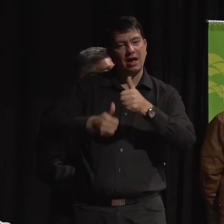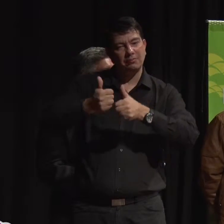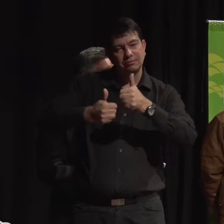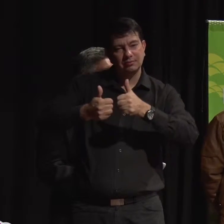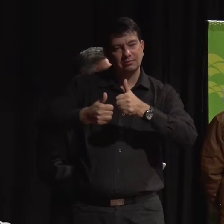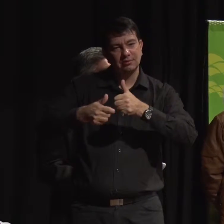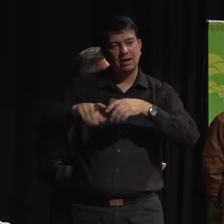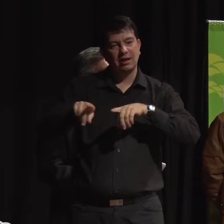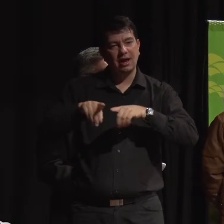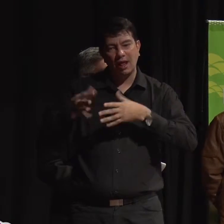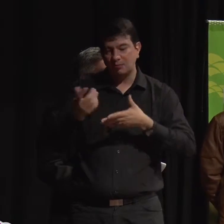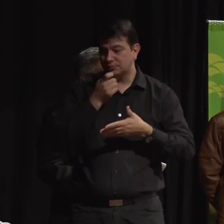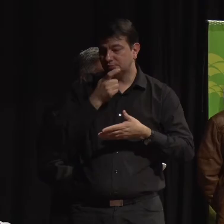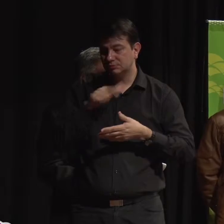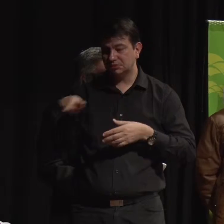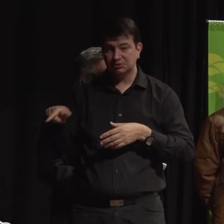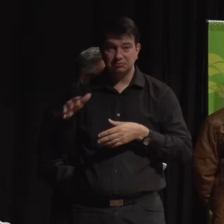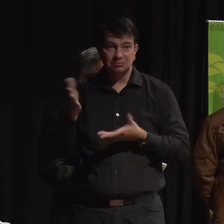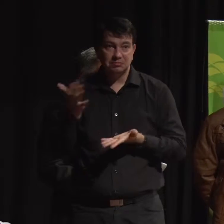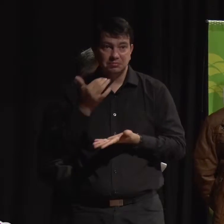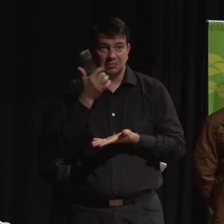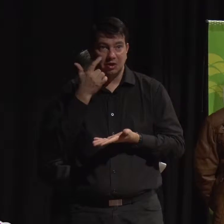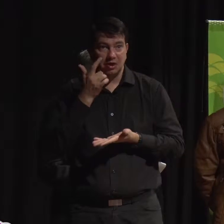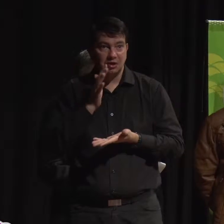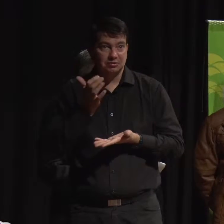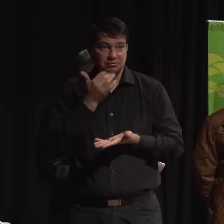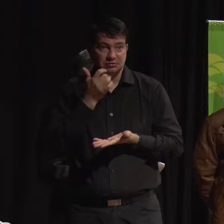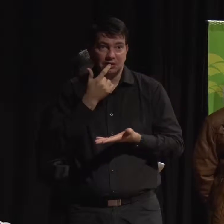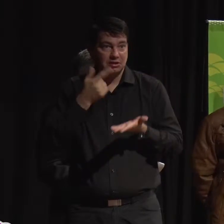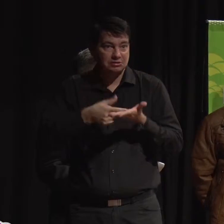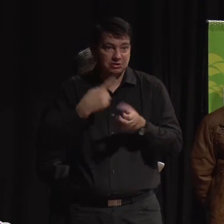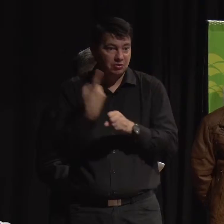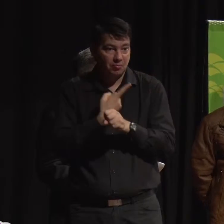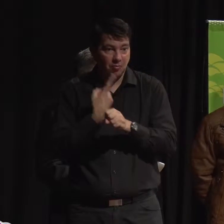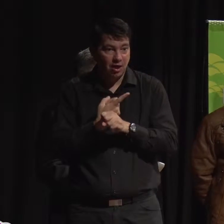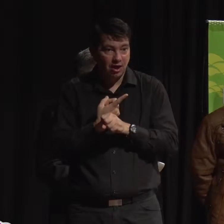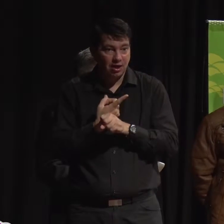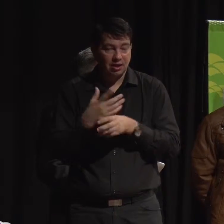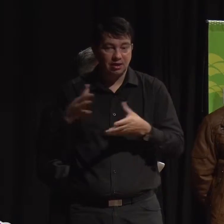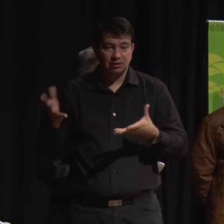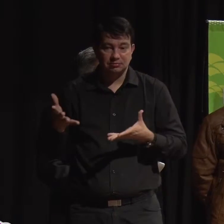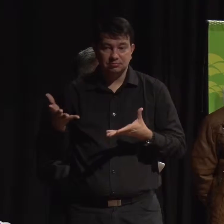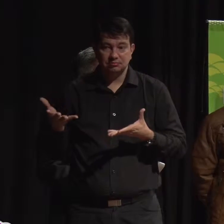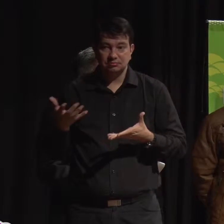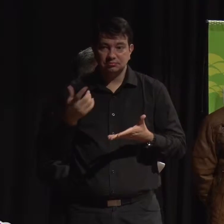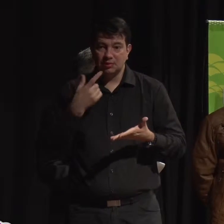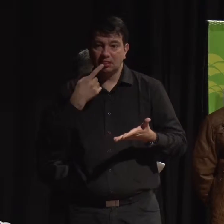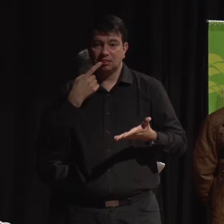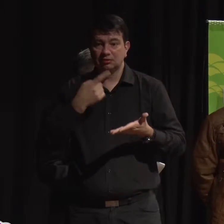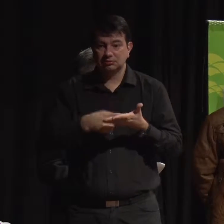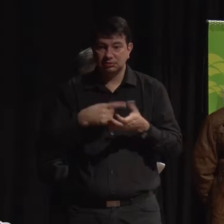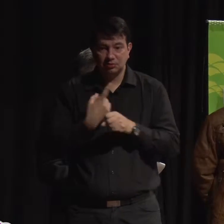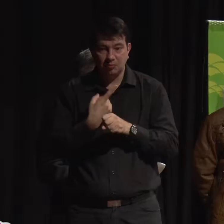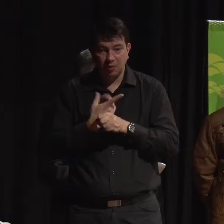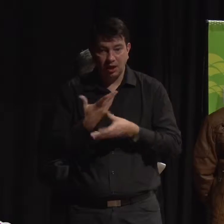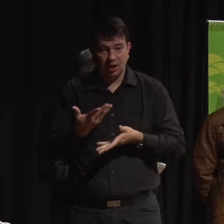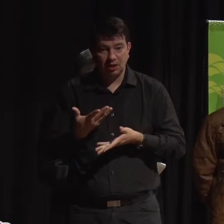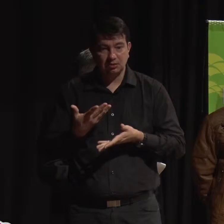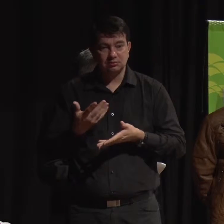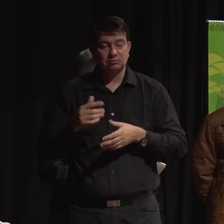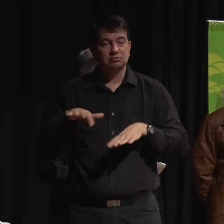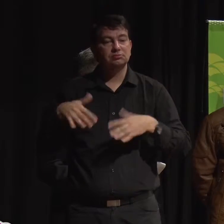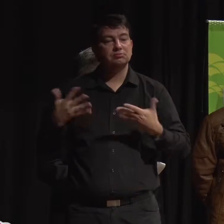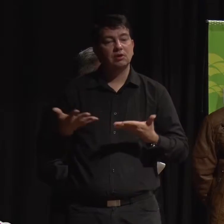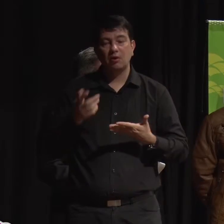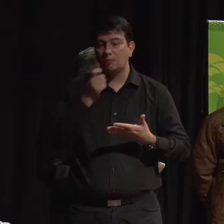ahí no tienen esta campaña electoral ya donde ellos no tienen poder de decisión para definir si apoyan o no un candidato